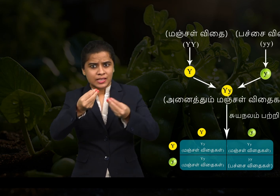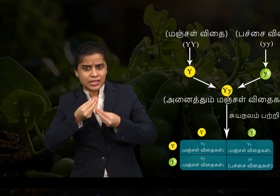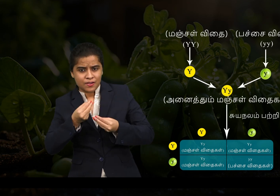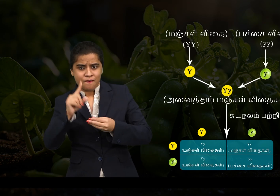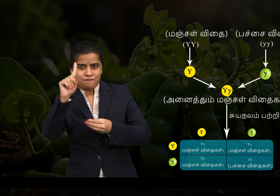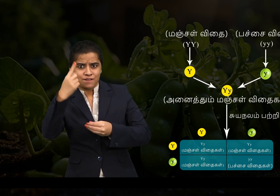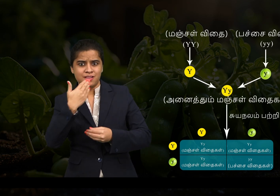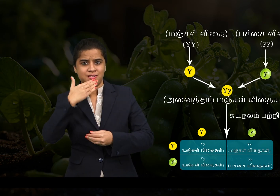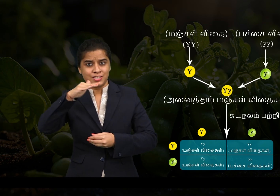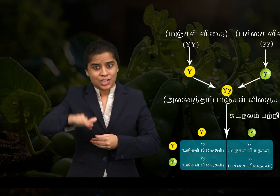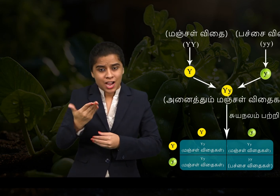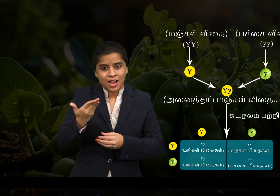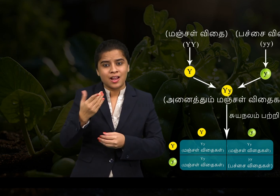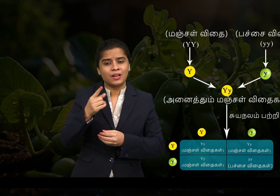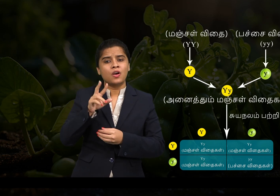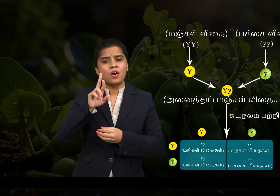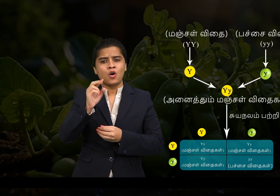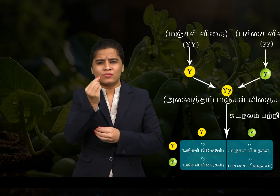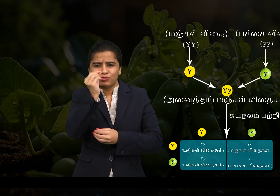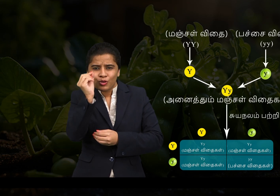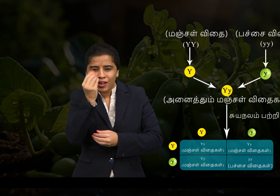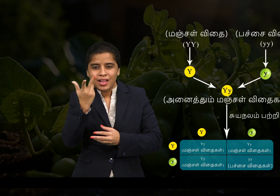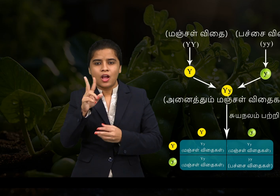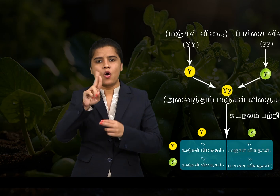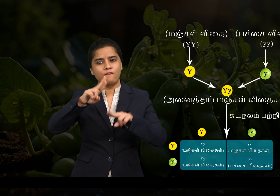முதல் தலைமுறை பெற்றோரின் முதல் மகப்பேறு அல்லது